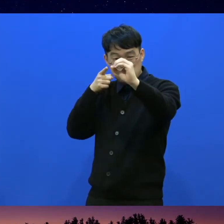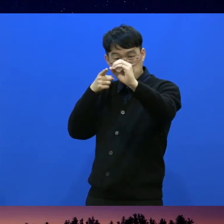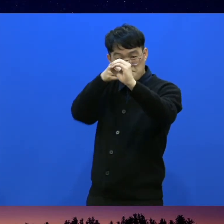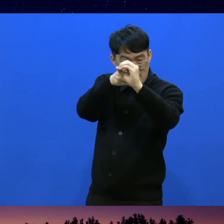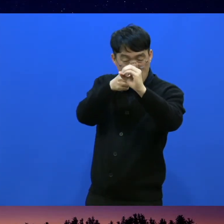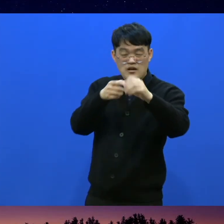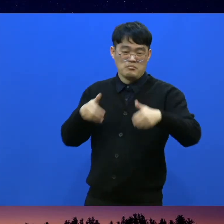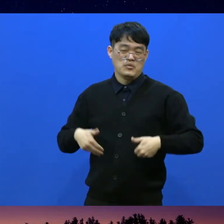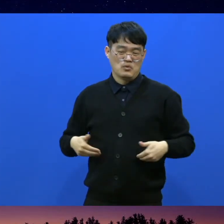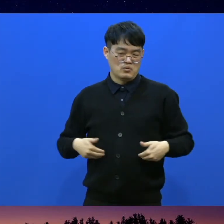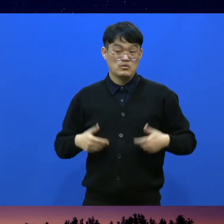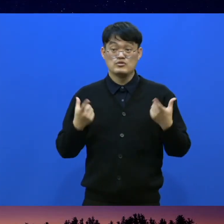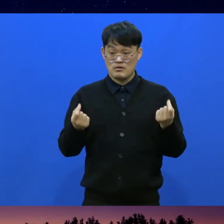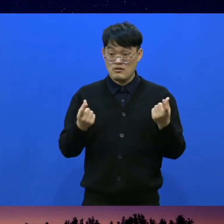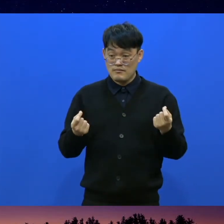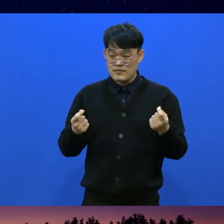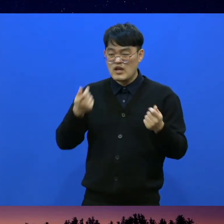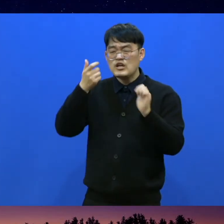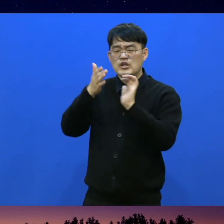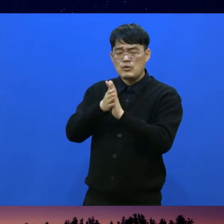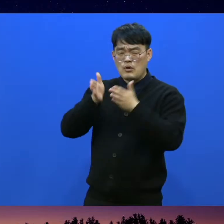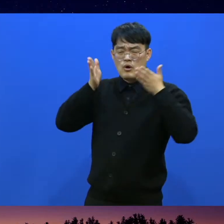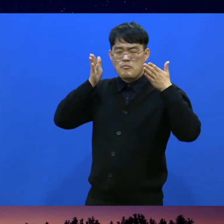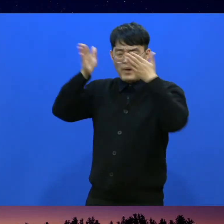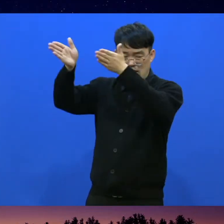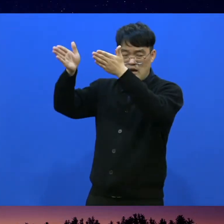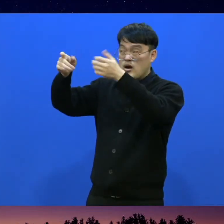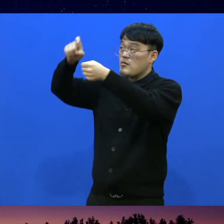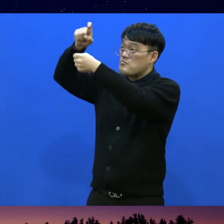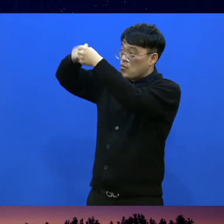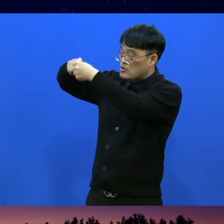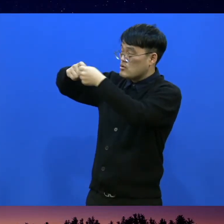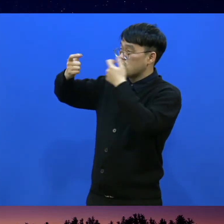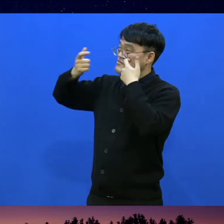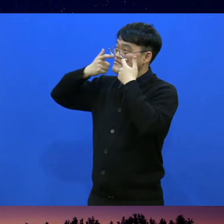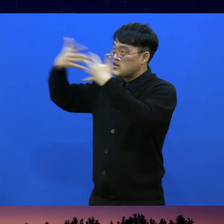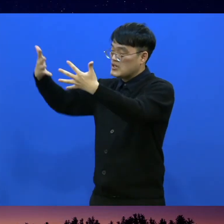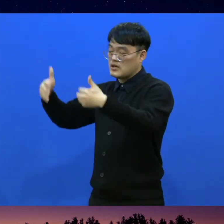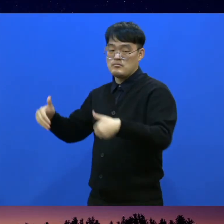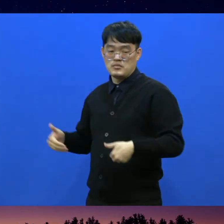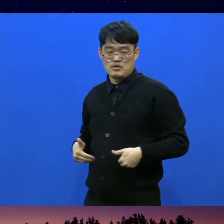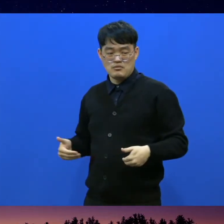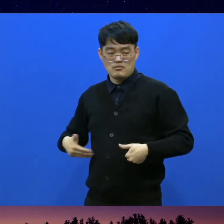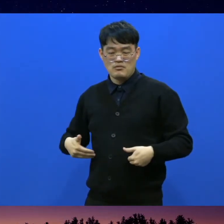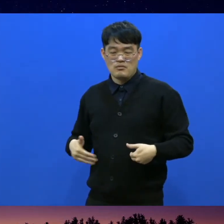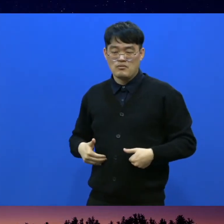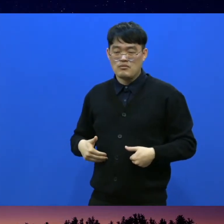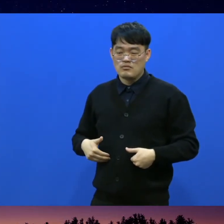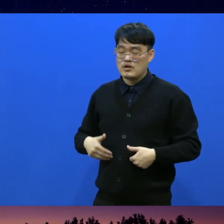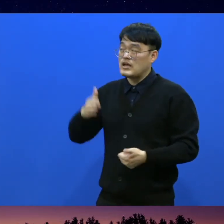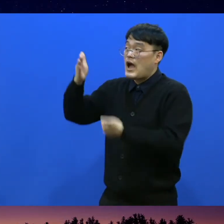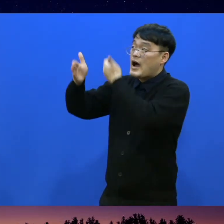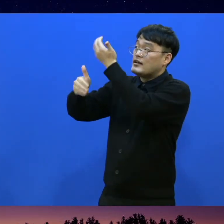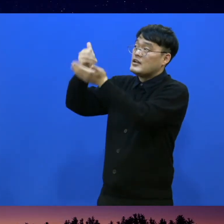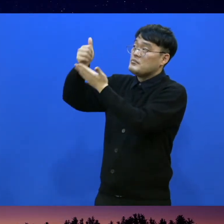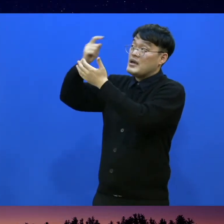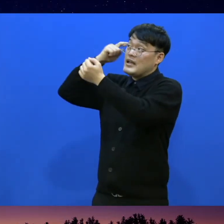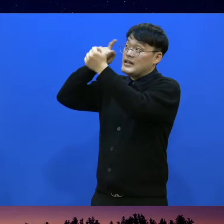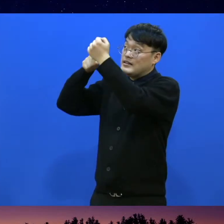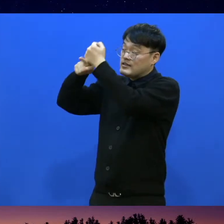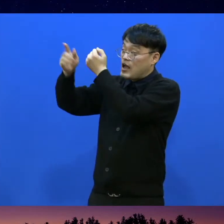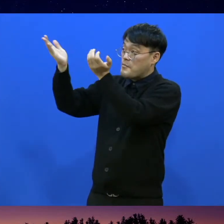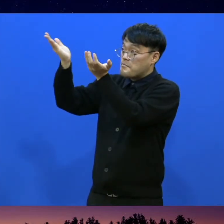기도의 특징은 뭐예요? 그 방향이 분명할 때 담대함이 생겨요. 근데 그게 방향이 하나님의 뜻에 정확하게 맞춰 있지